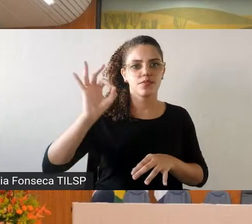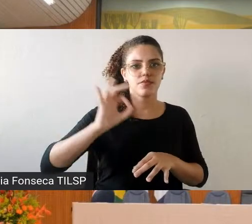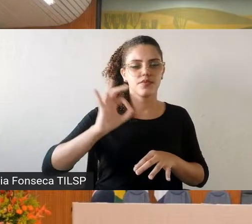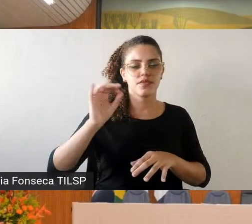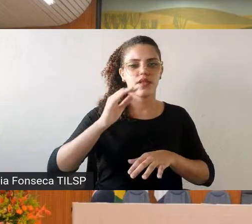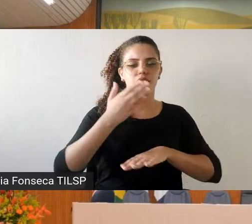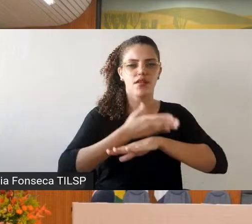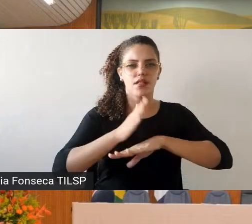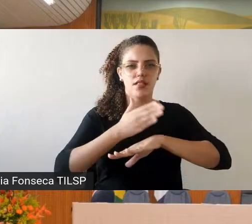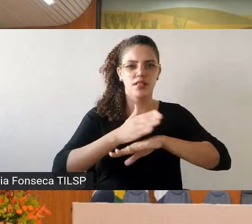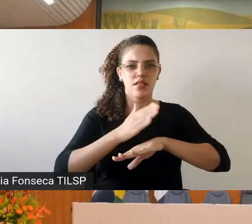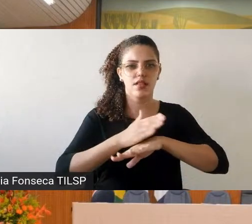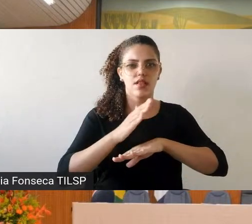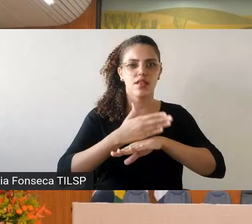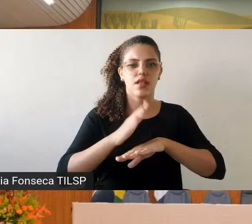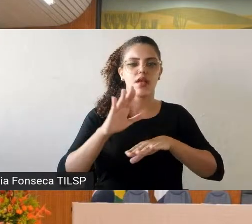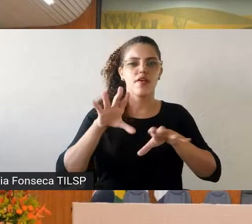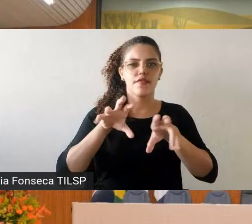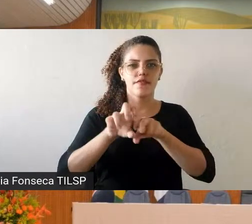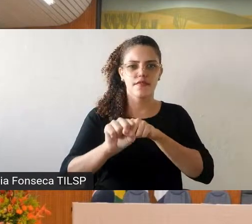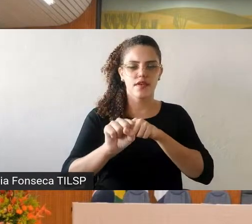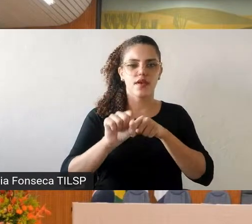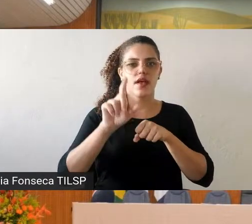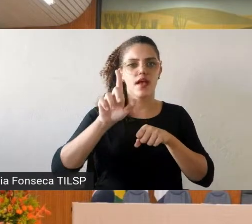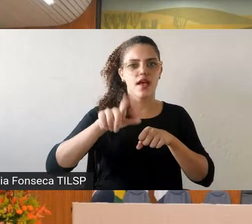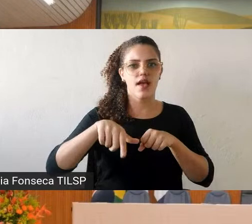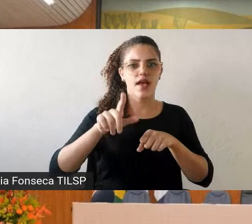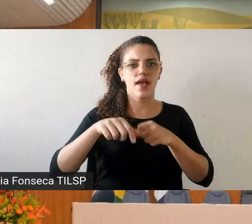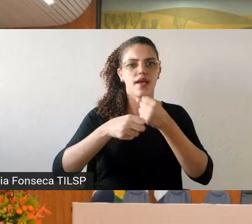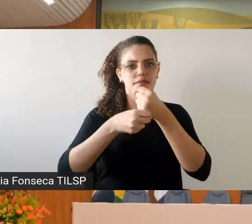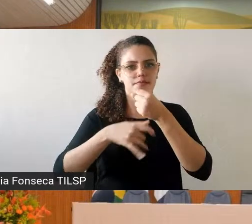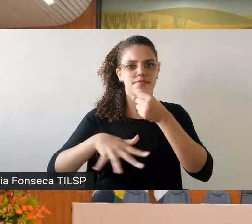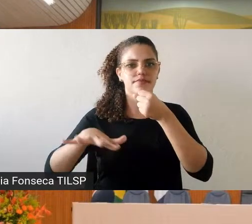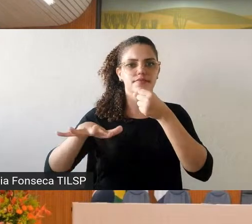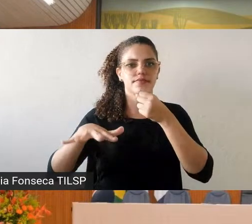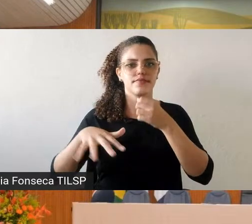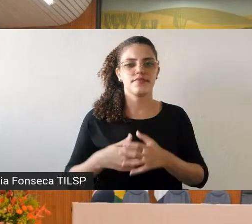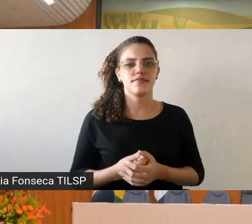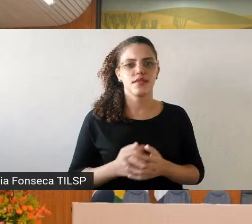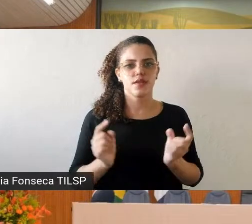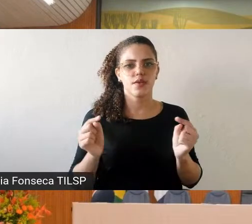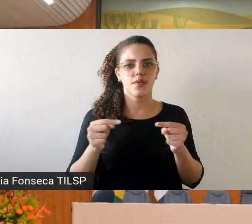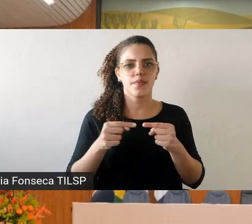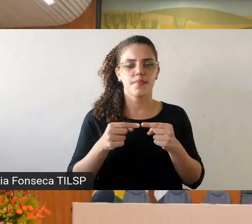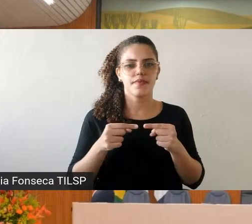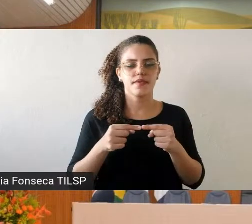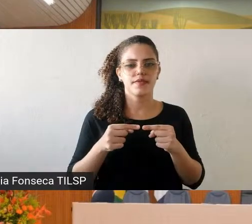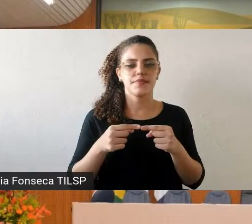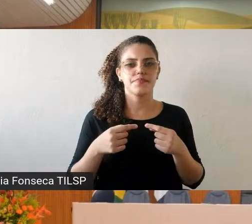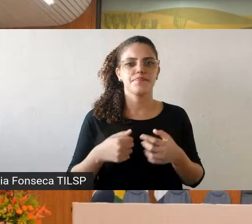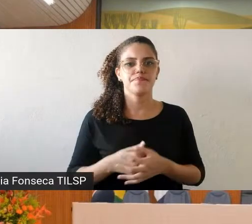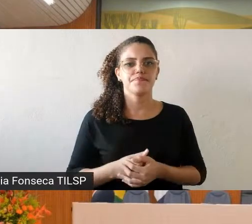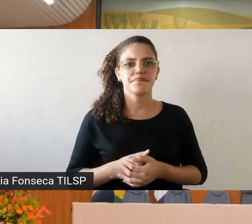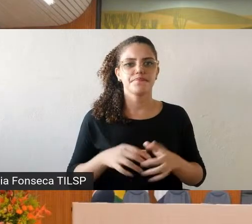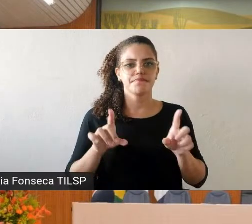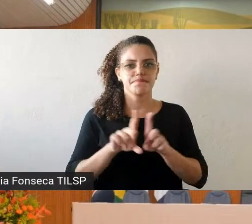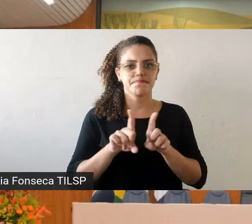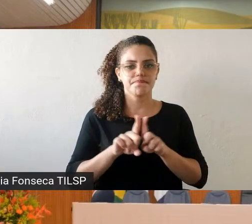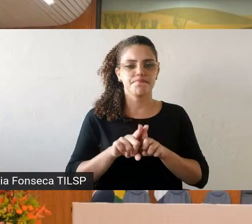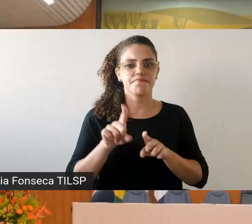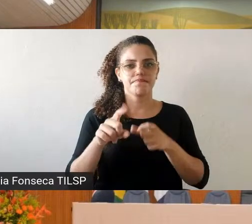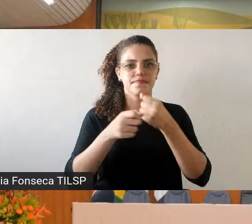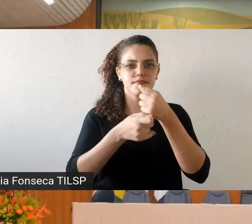universidade está trabalhando nessa direção de criar as condições para que a extensão cada vez mais cumpra com o seu